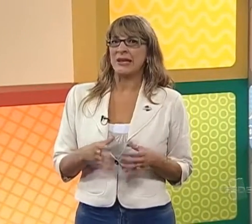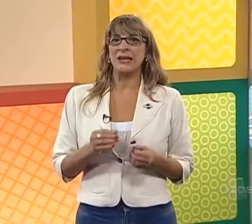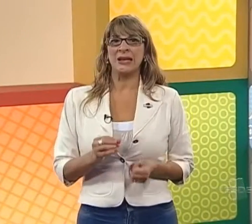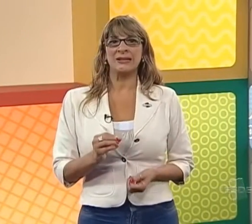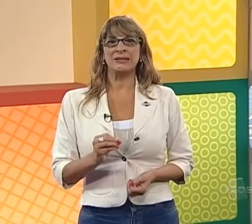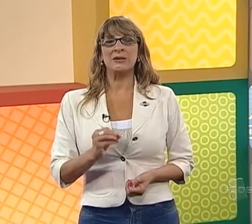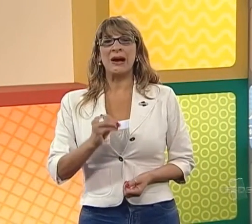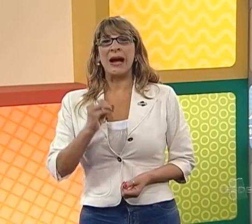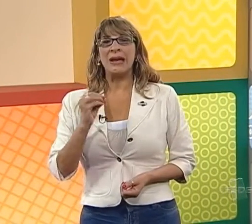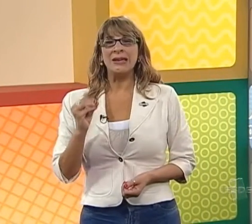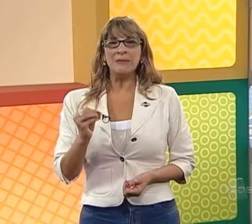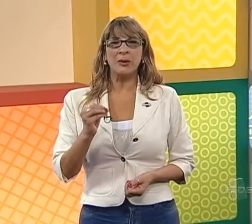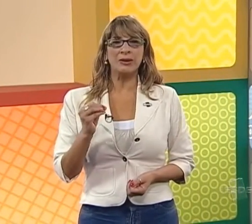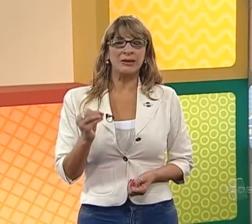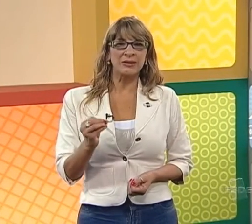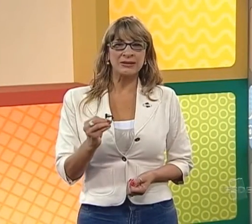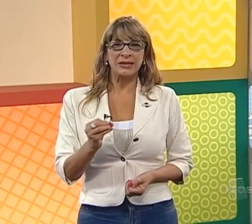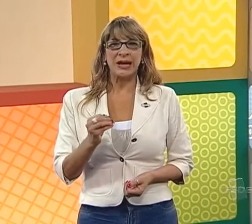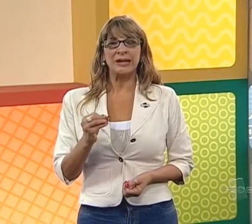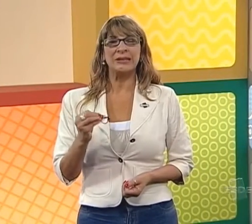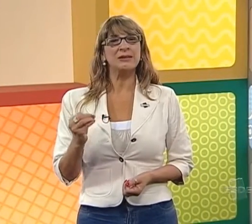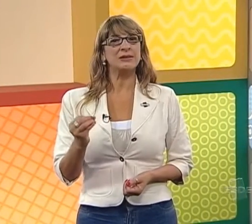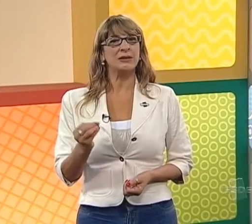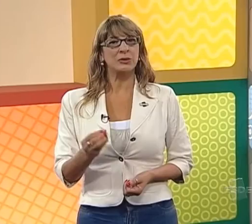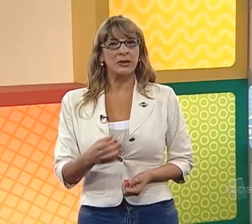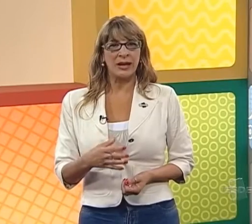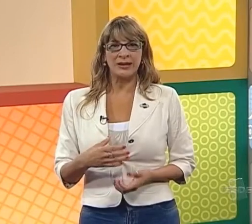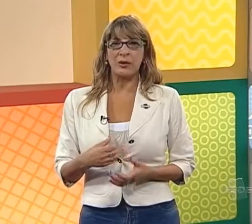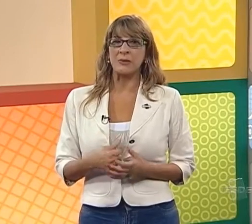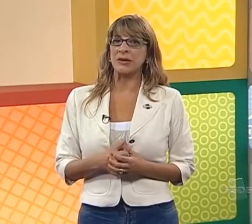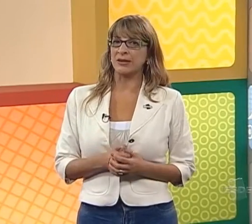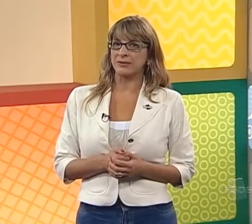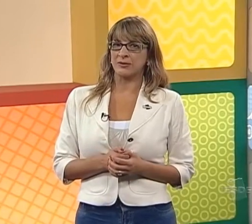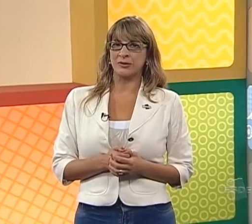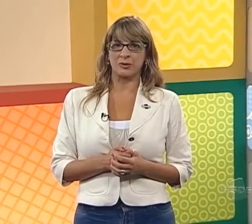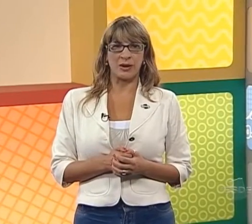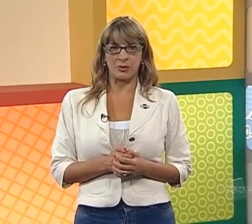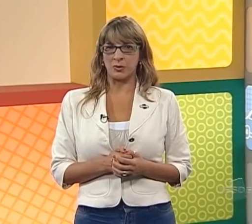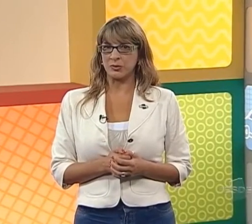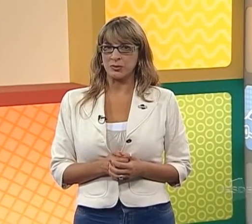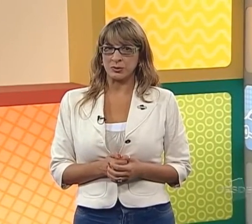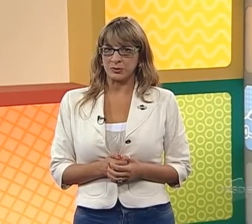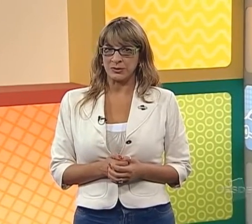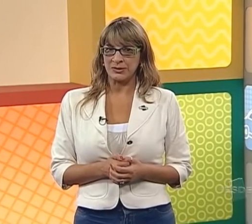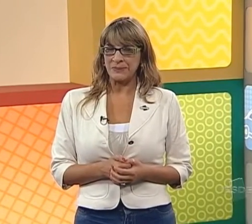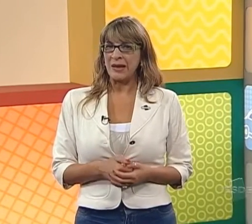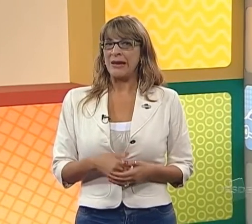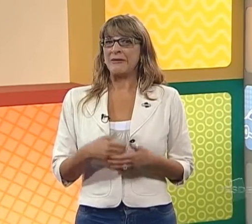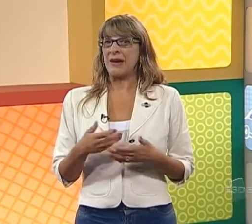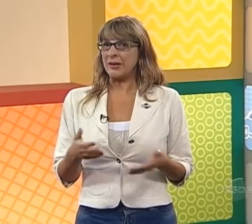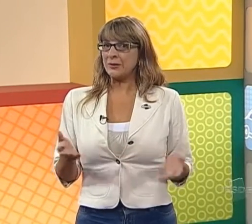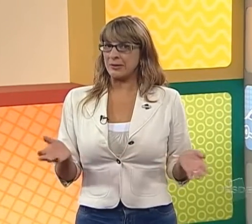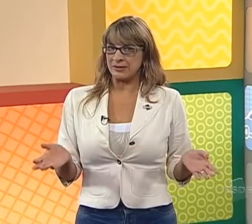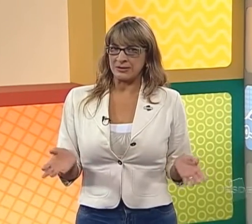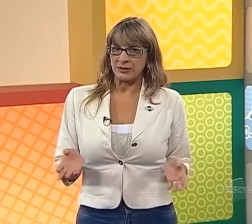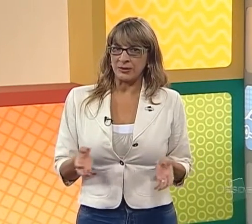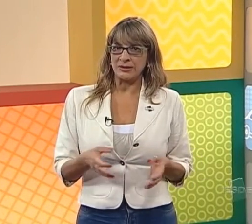em relação à importância da atenção do olhar na comunicação visual com os surdos. Vários pesquisadores